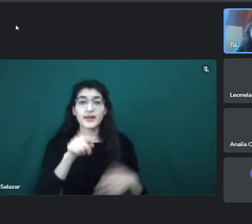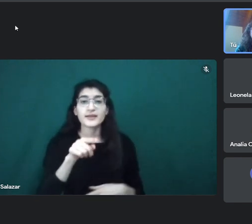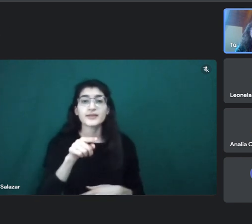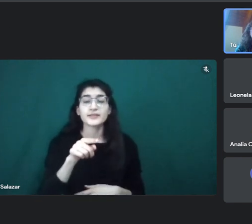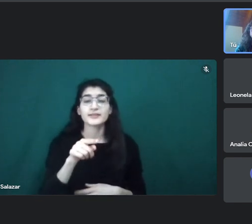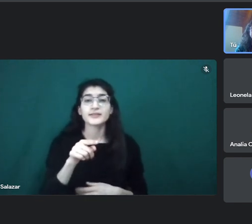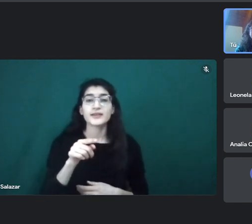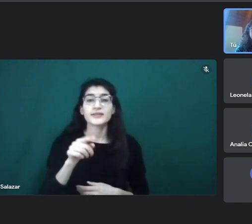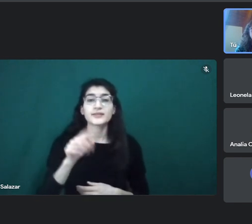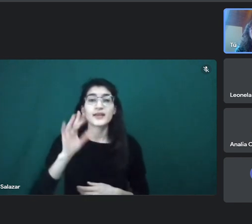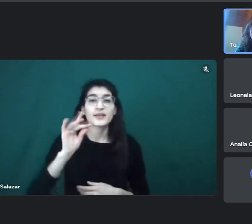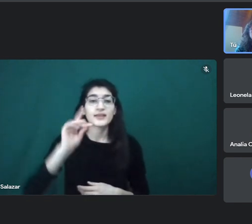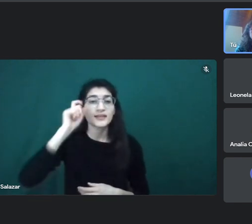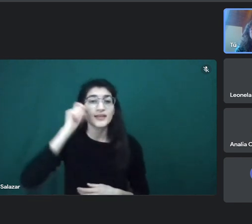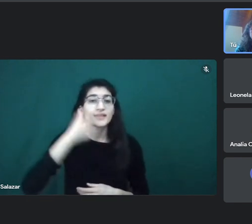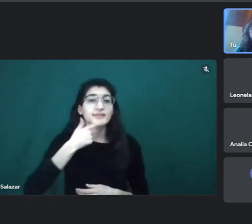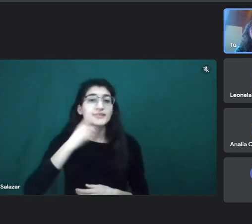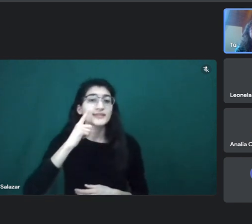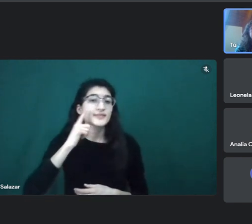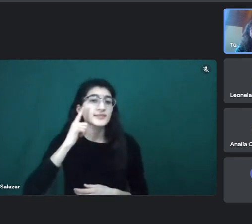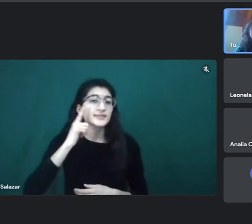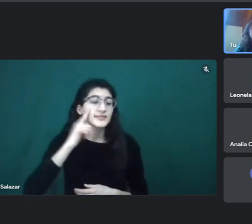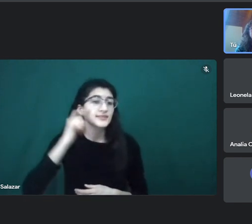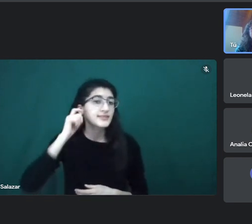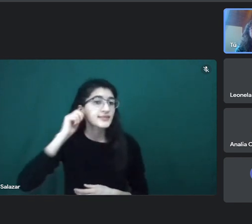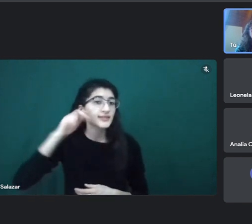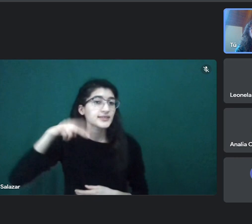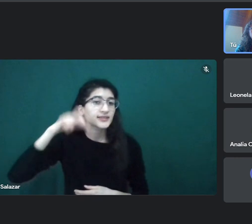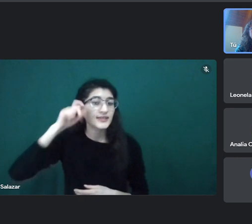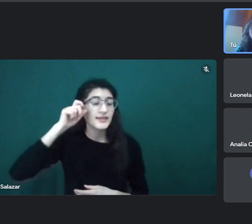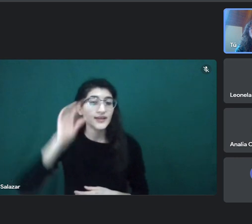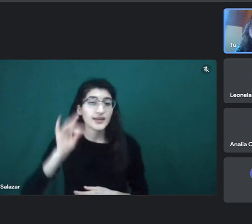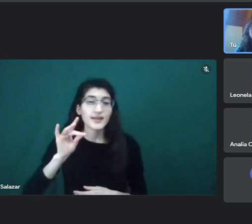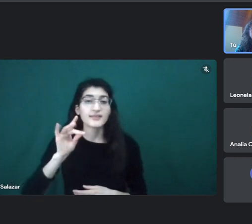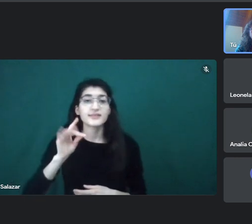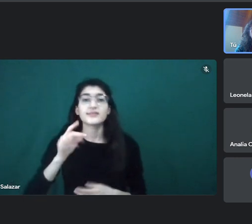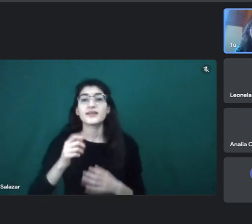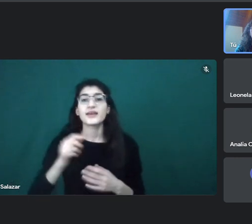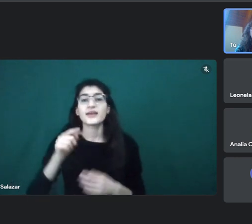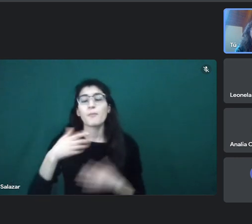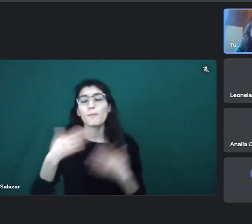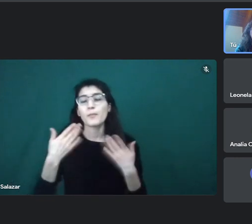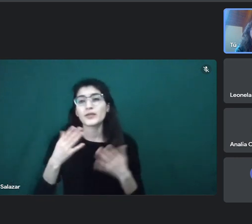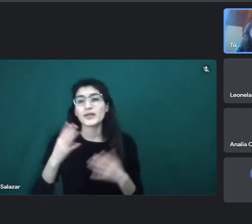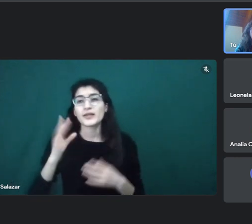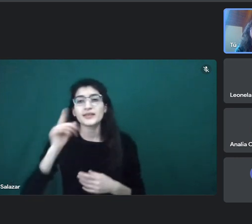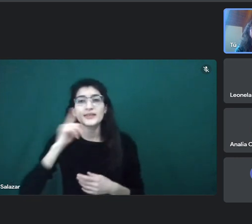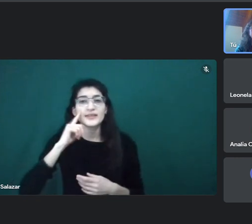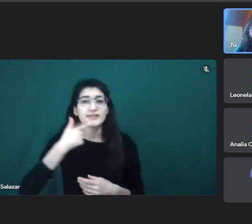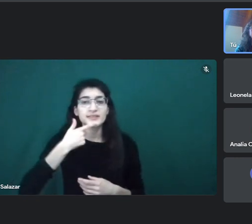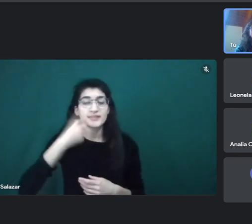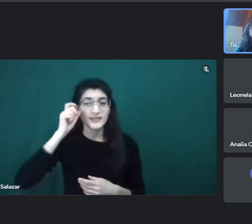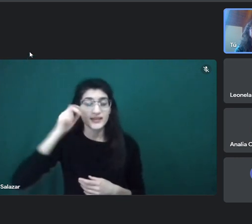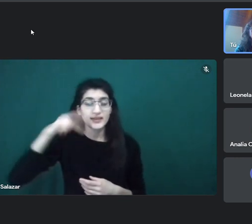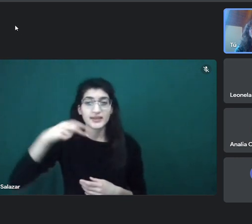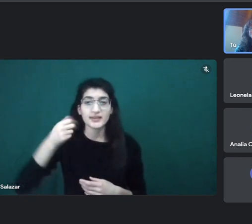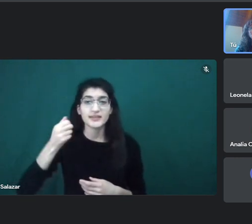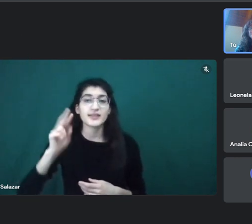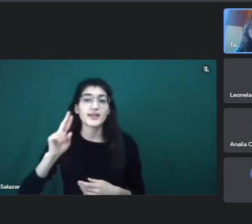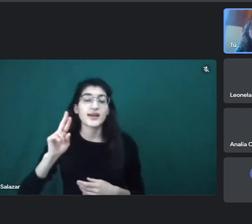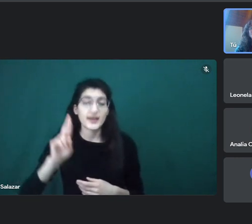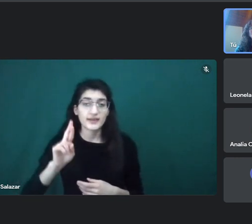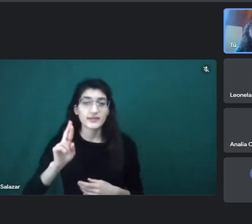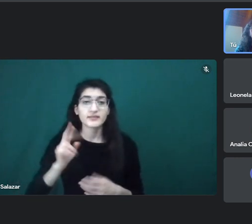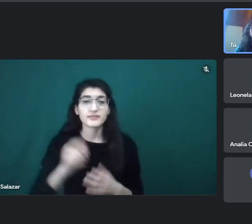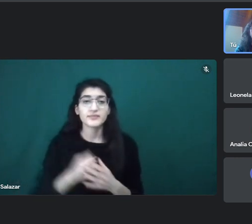diseña, supports, que está en presente, y después tenemos is becoming. Y tienen todos estos